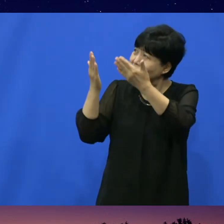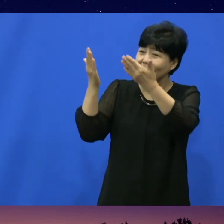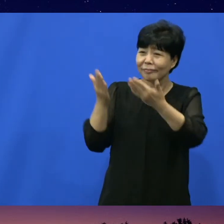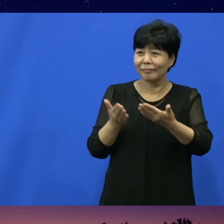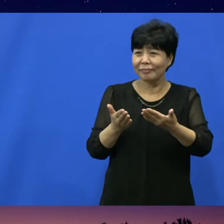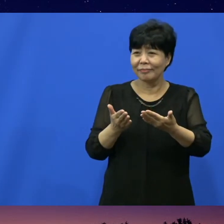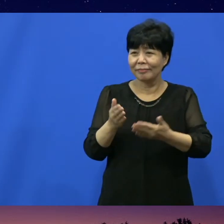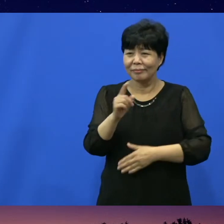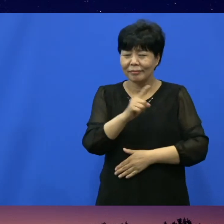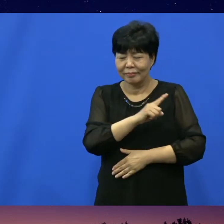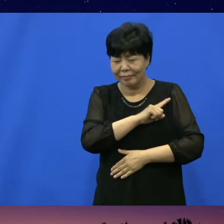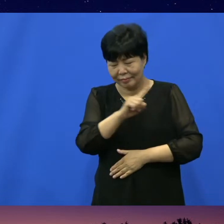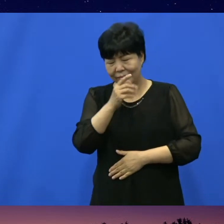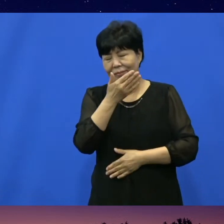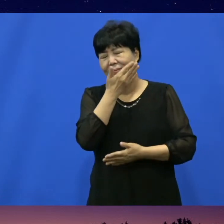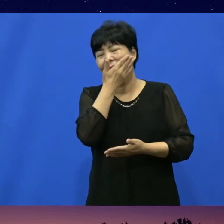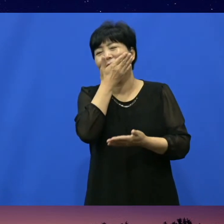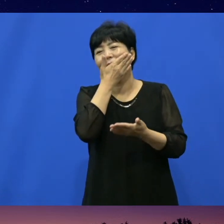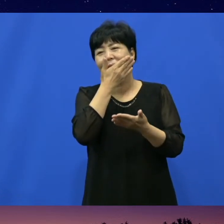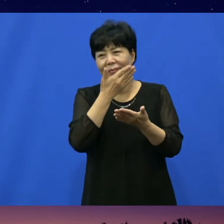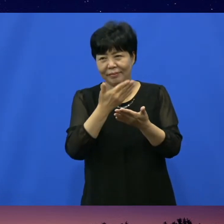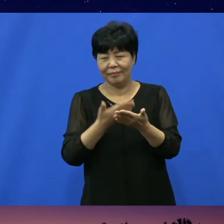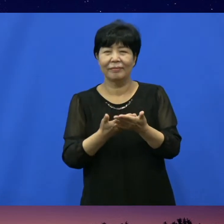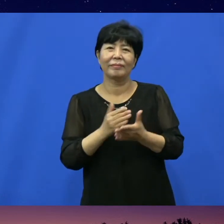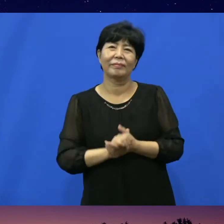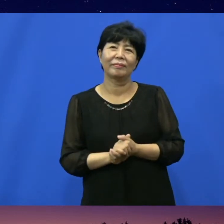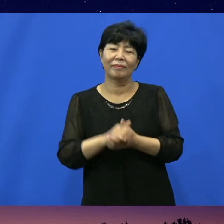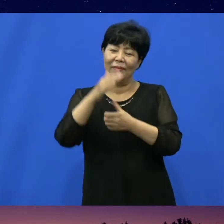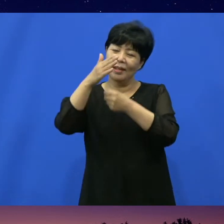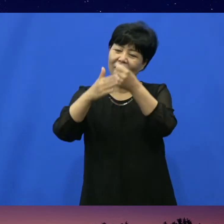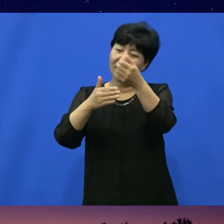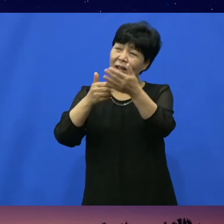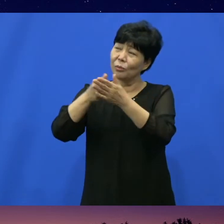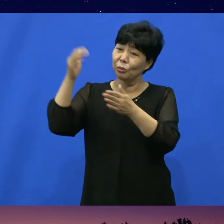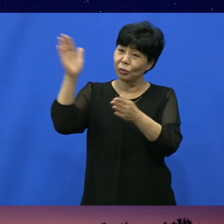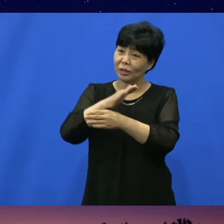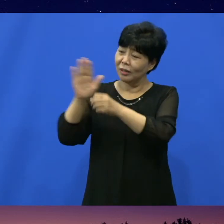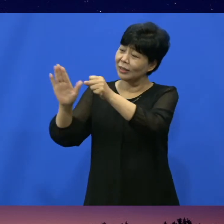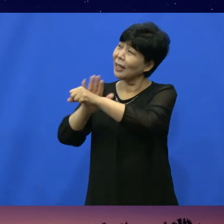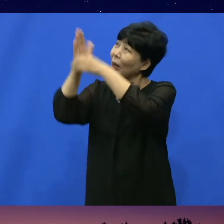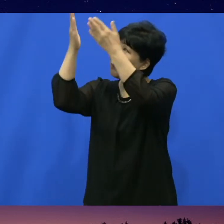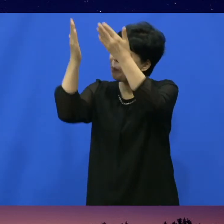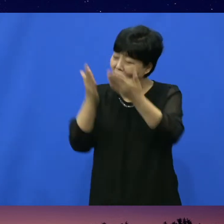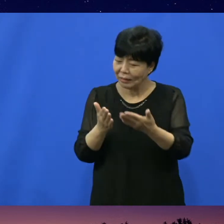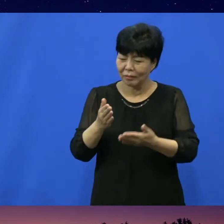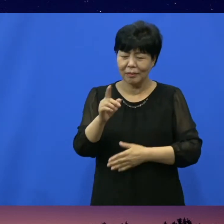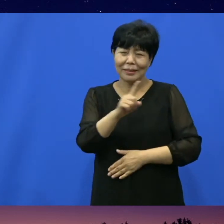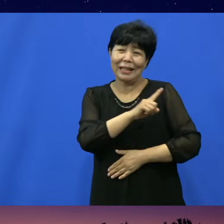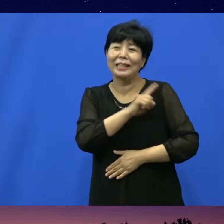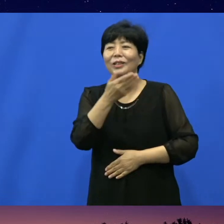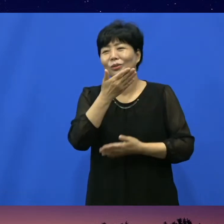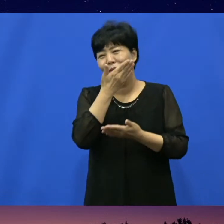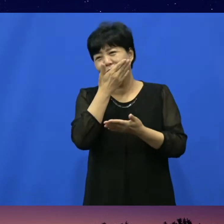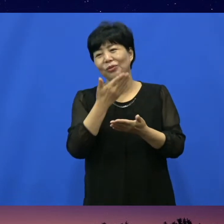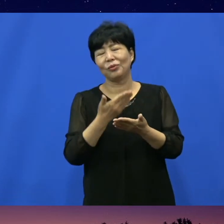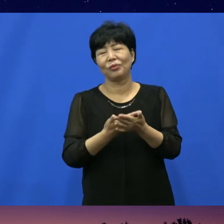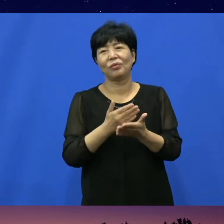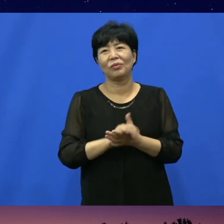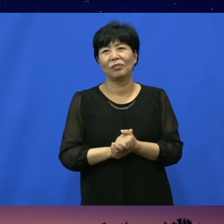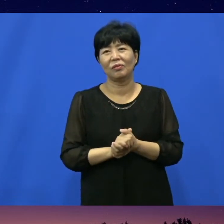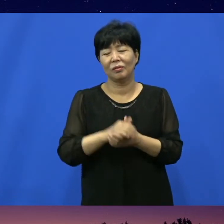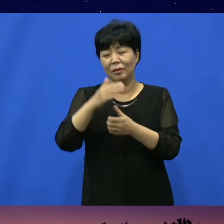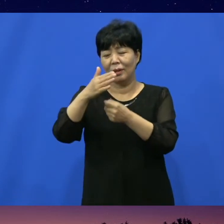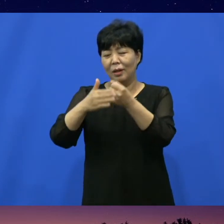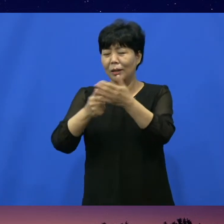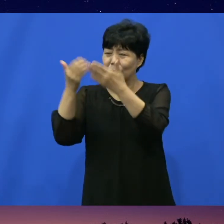이것보다 더 중요한 게 없어요. 그분의 사랑을 받는 것보다 더 귀중한 게 없다니까. 왜? 하나님이 사랑이시고 사랑을 주시고